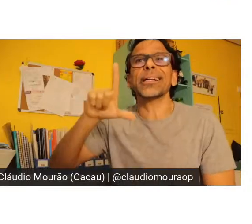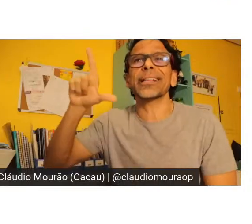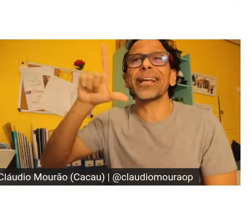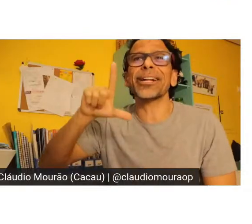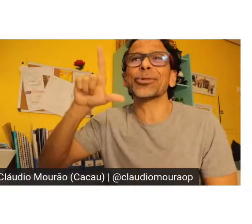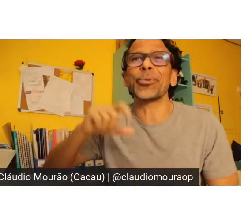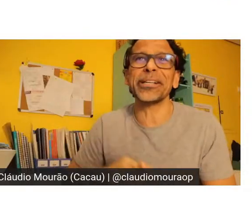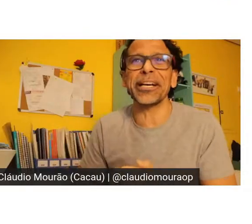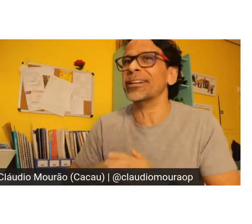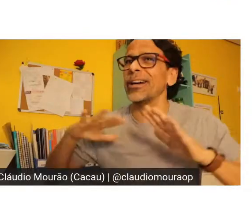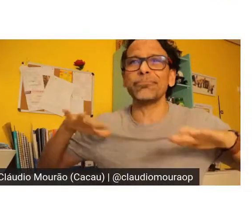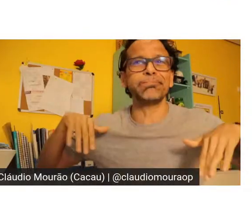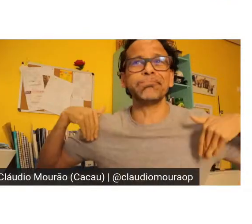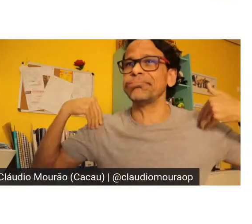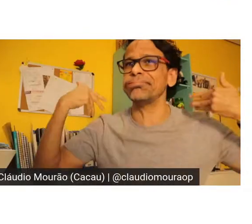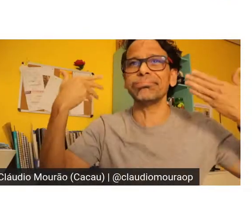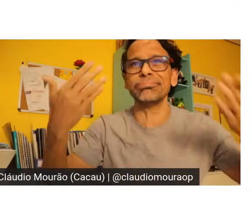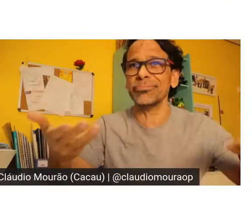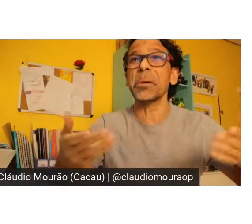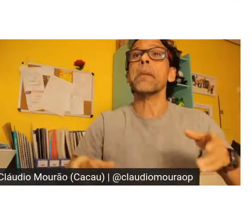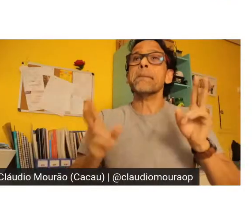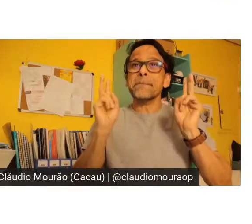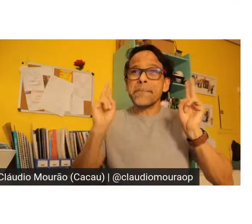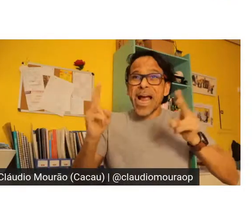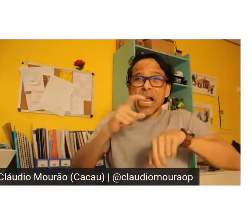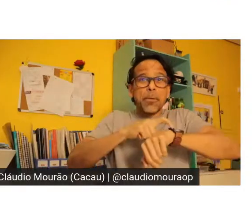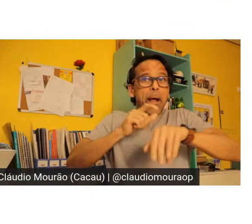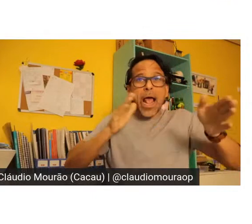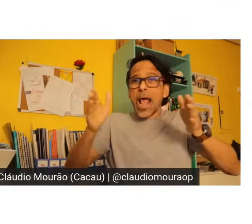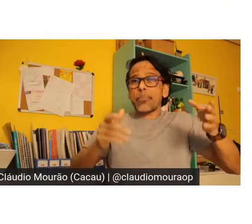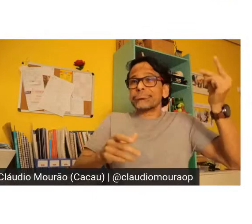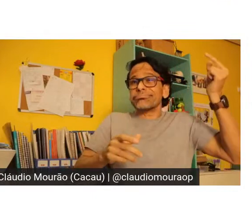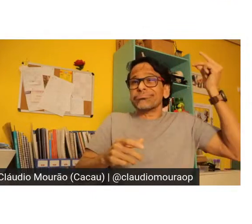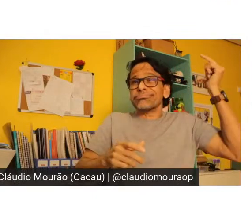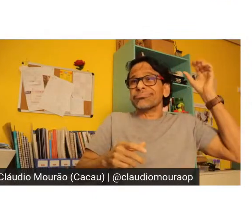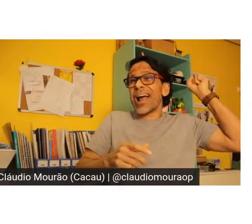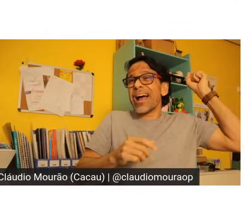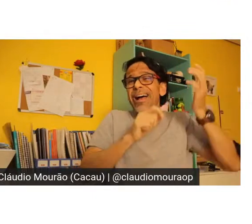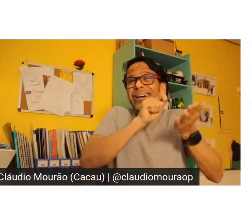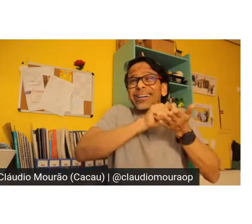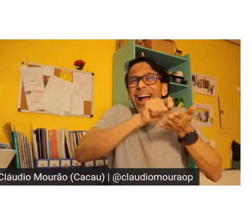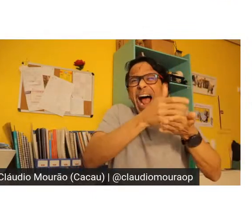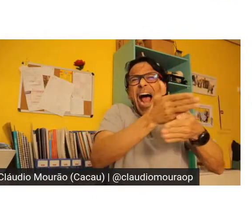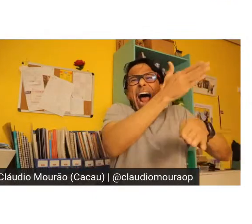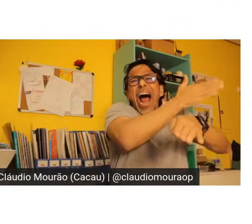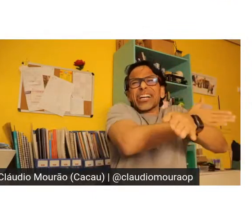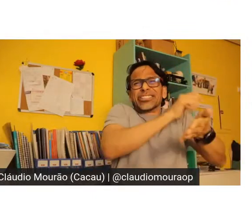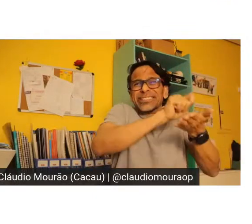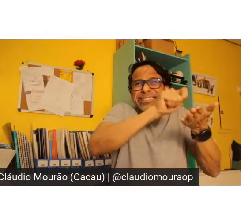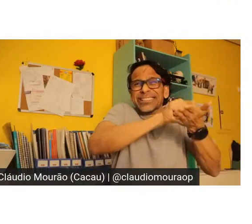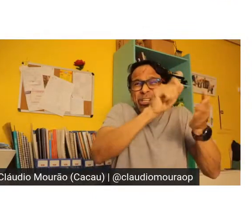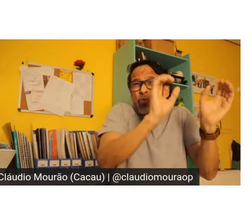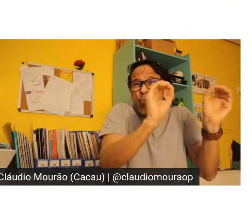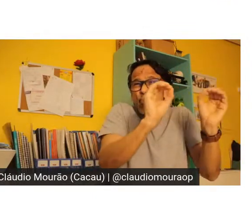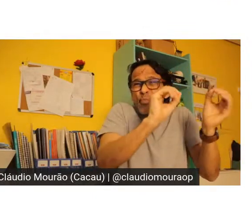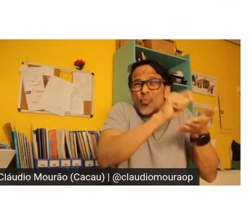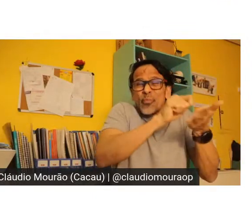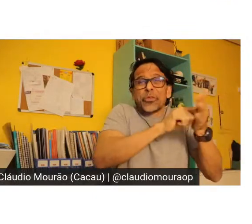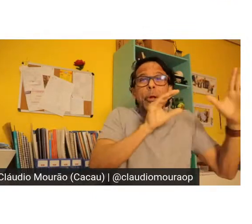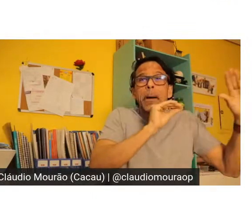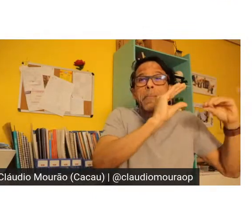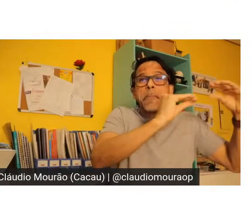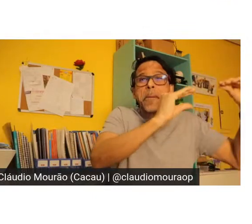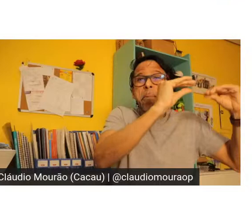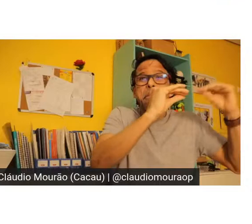essa cultura EA literatura ela tá sempre implica a essas questões e há muito tempo